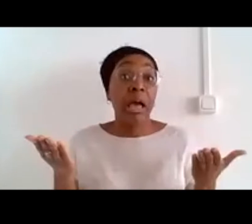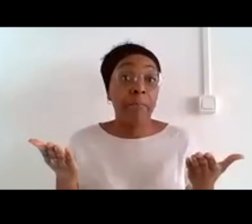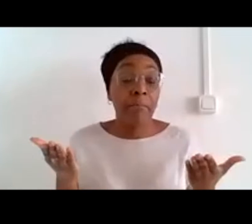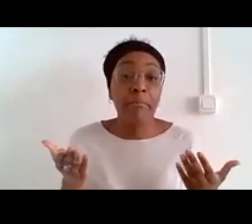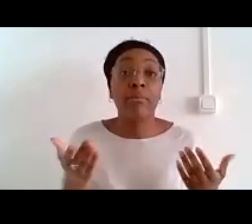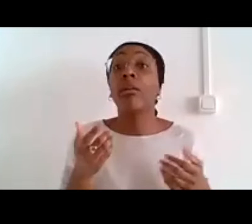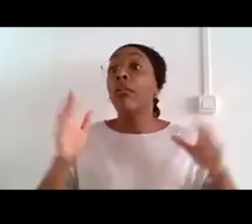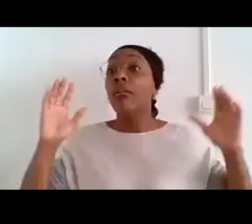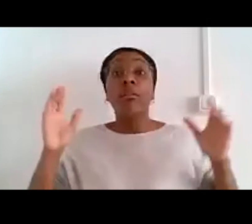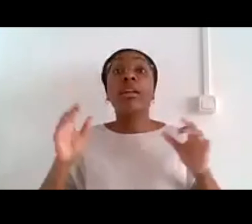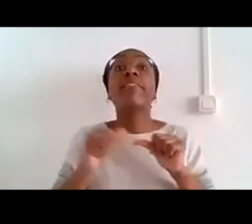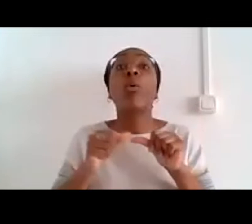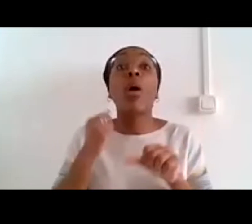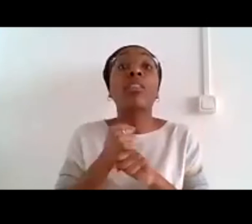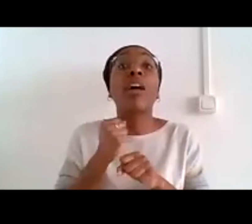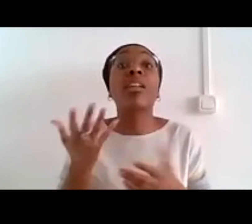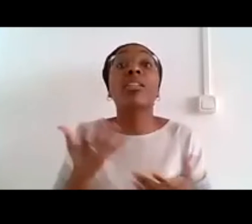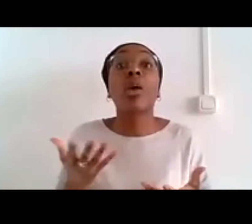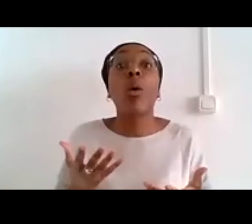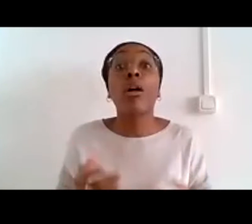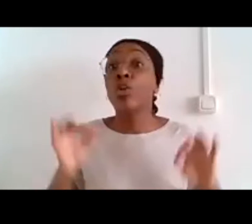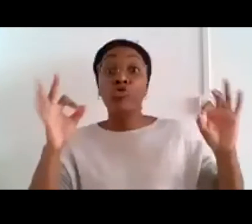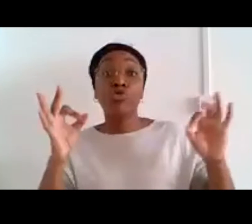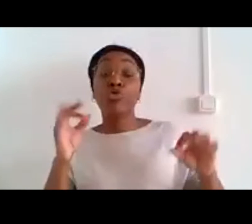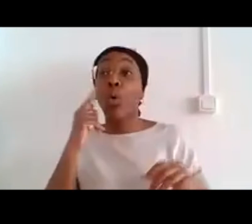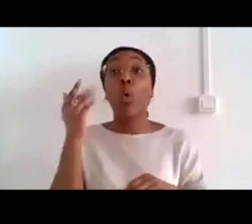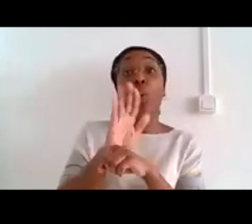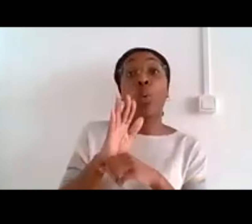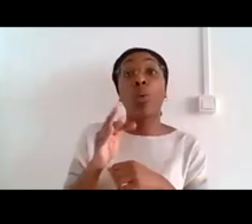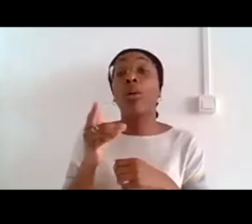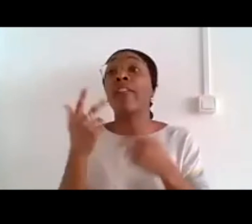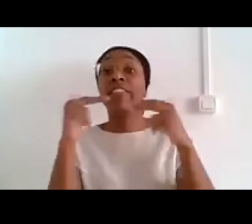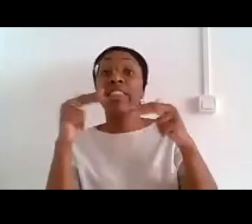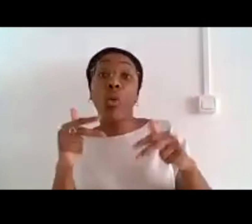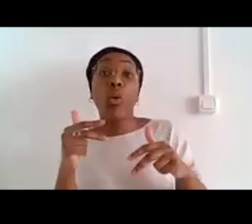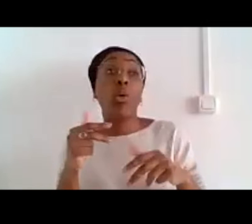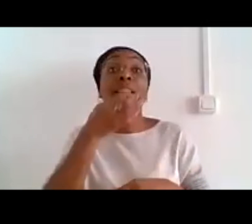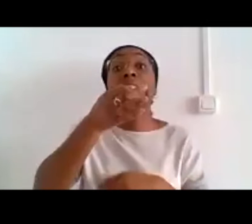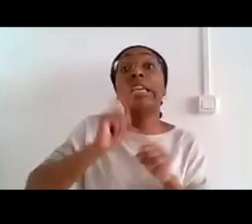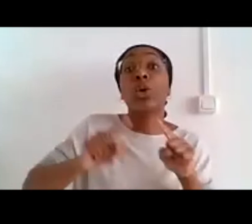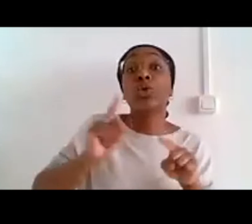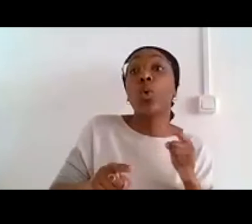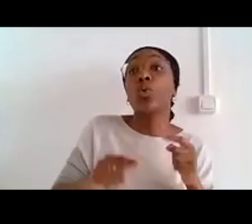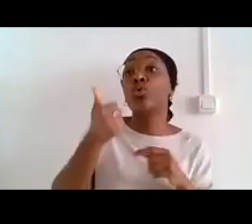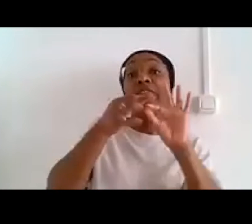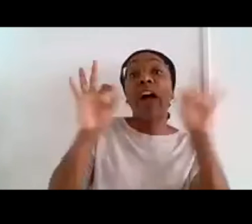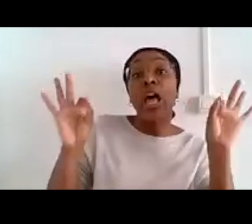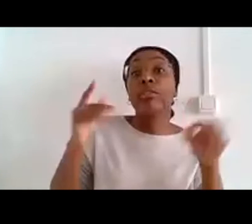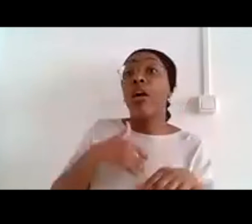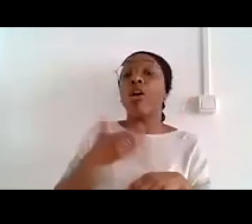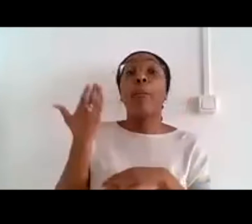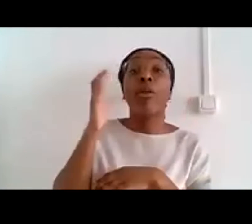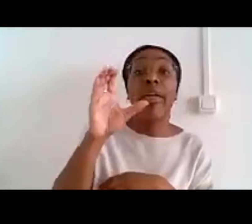Ils sont là, ils balancent juste une parole, une pensée, en disant voilà, je sais pas, par exemple,